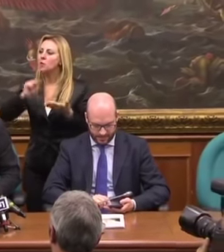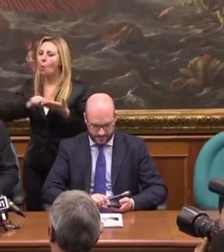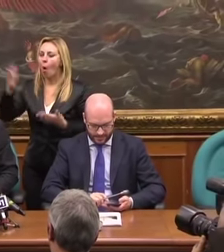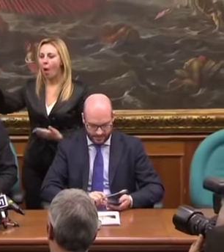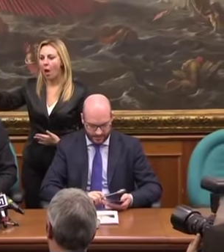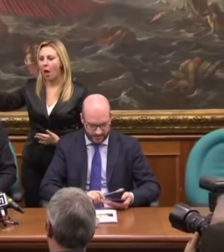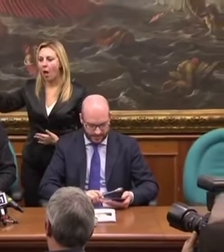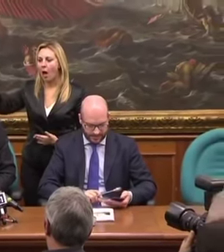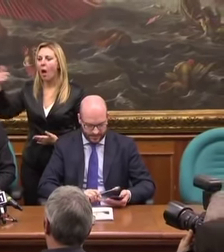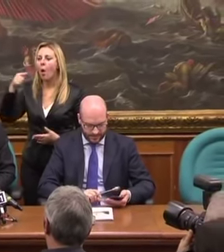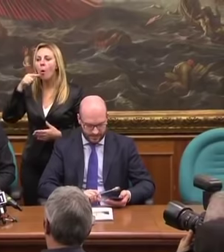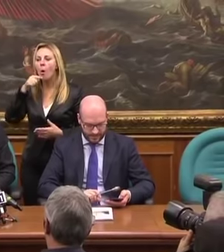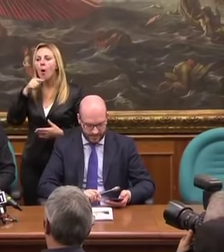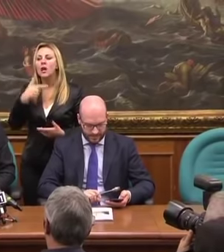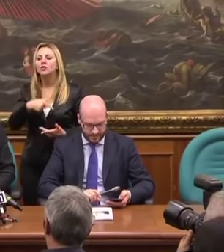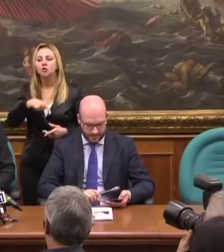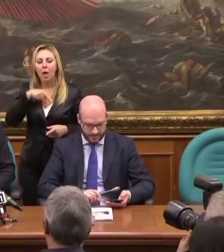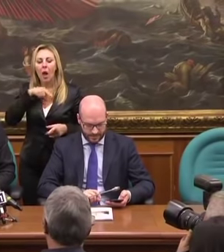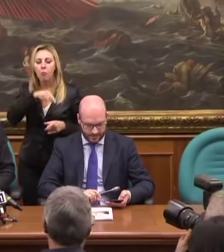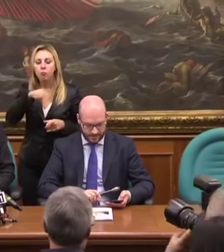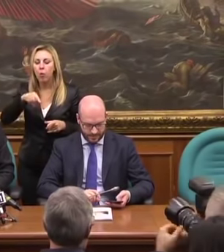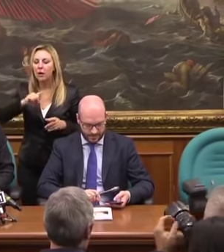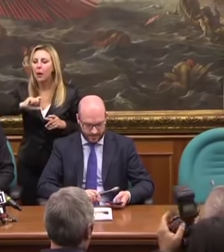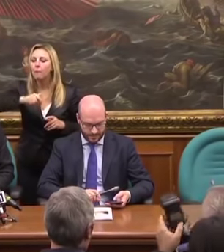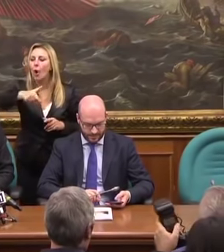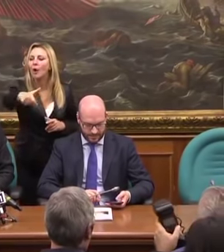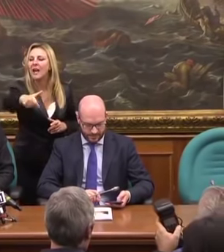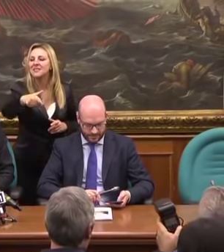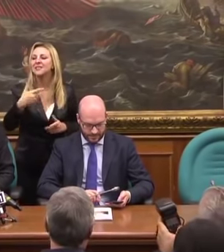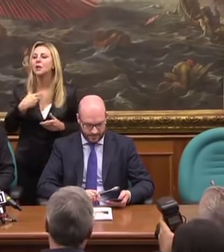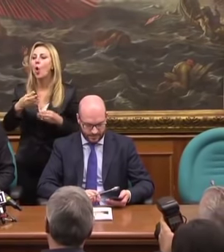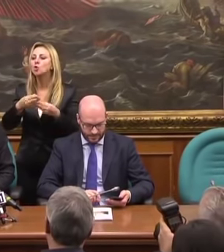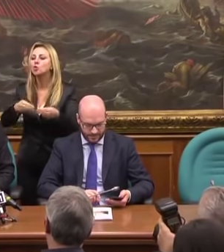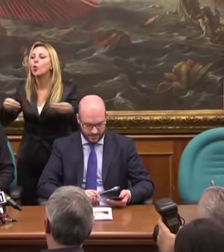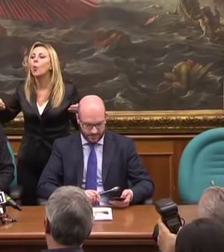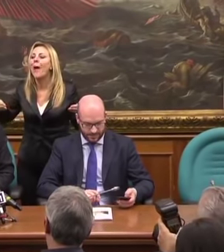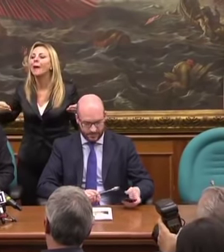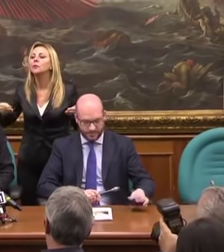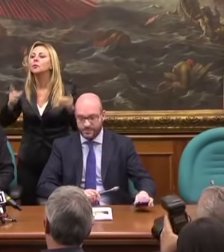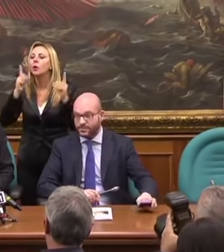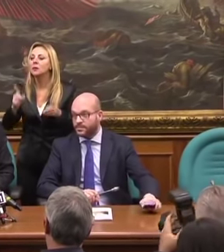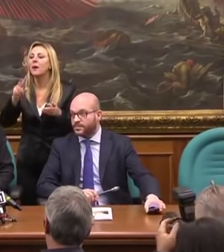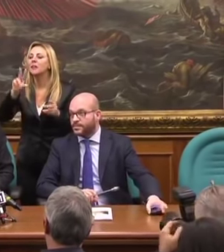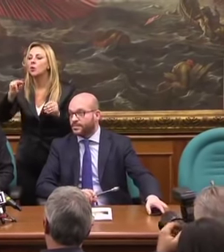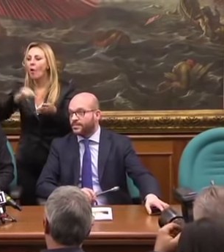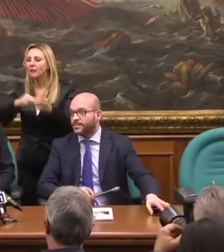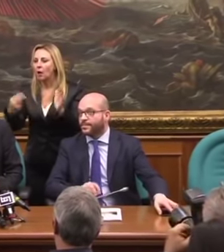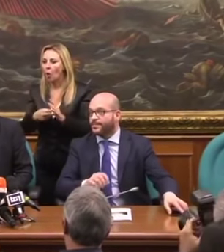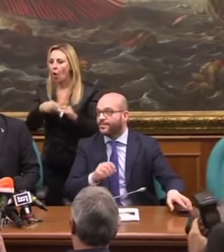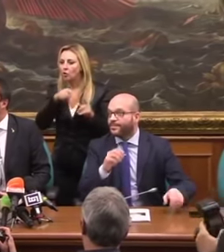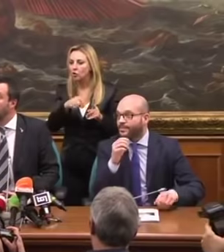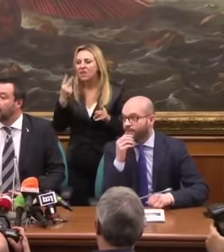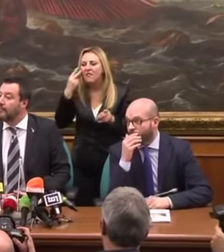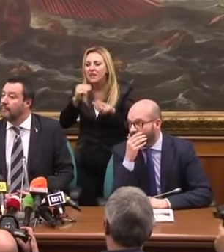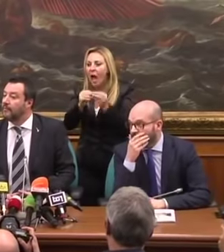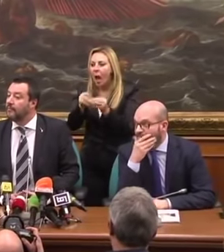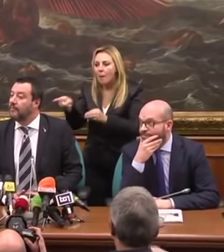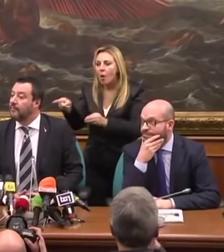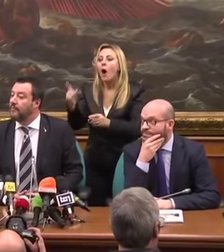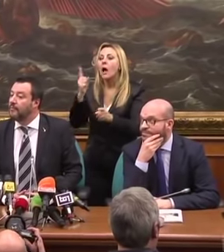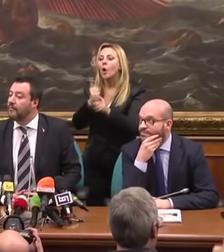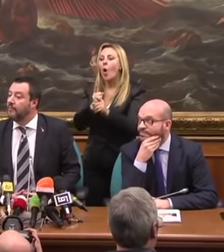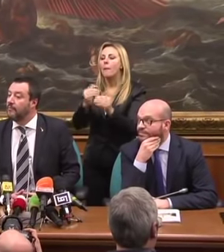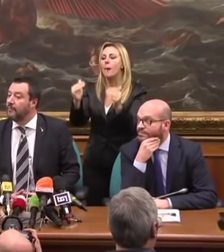ci sono anche dei book in progress in questo momento, vuol dire lo strumento può essere anche attraverso nuove tecnologie, e quindi anche questa sarà